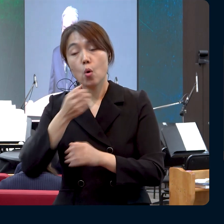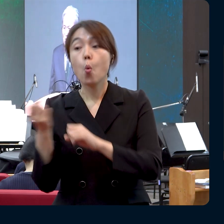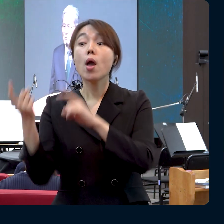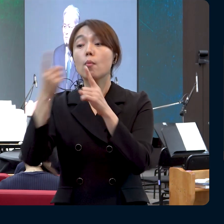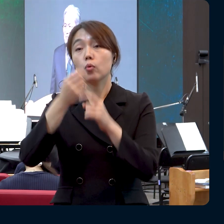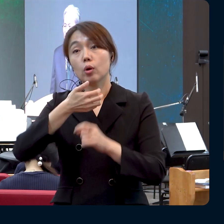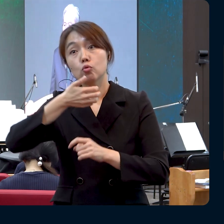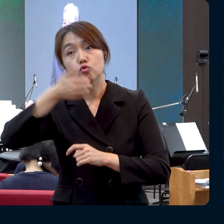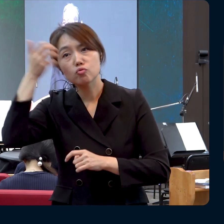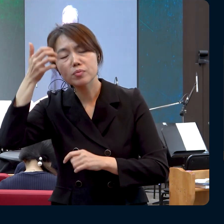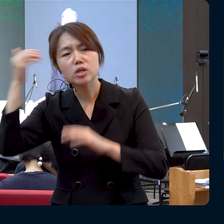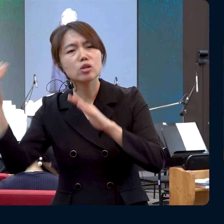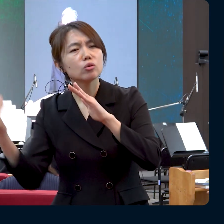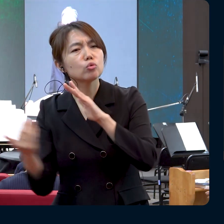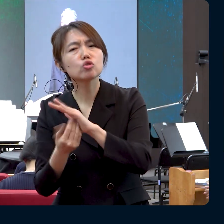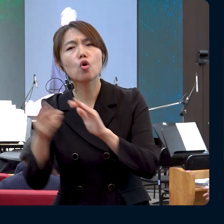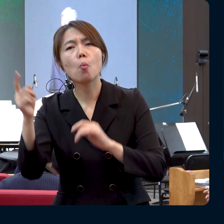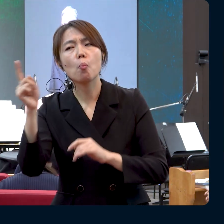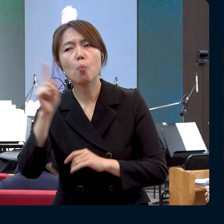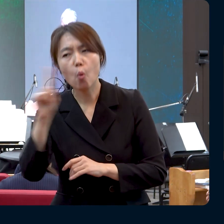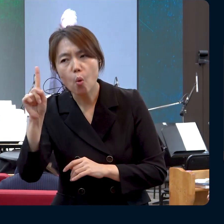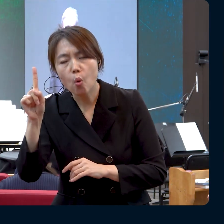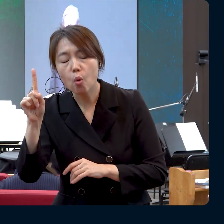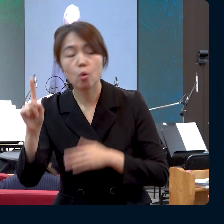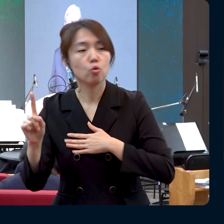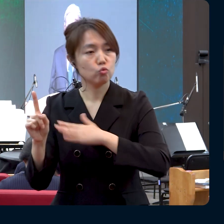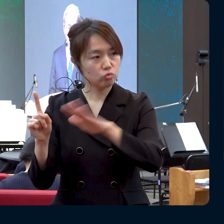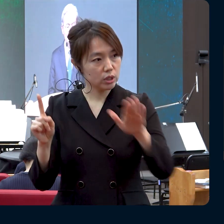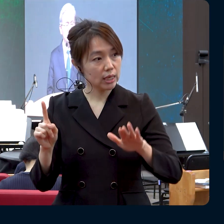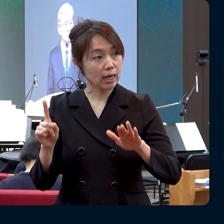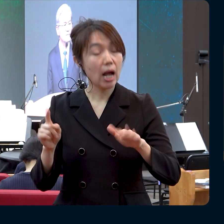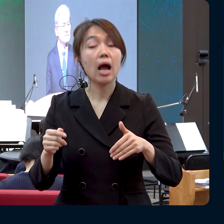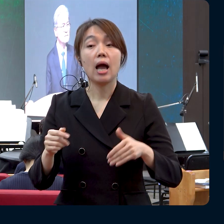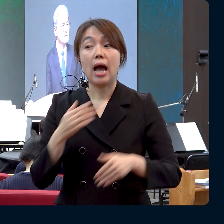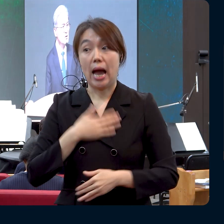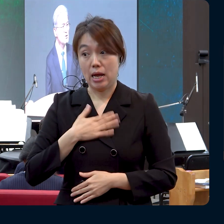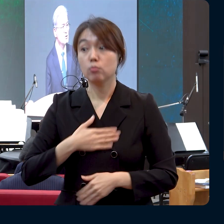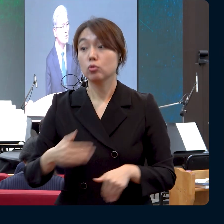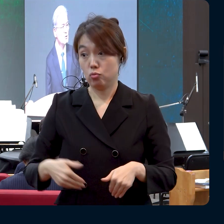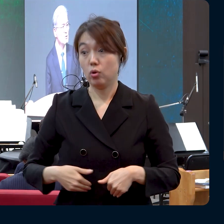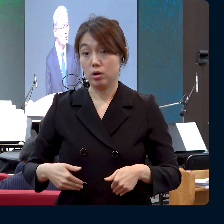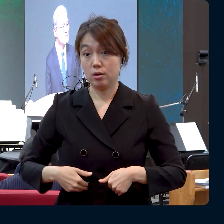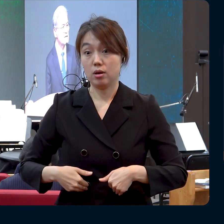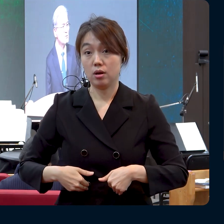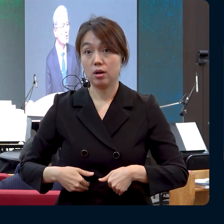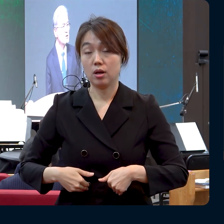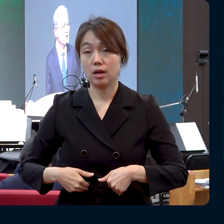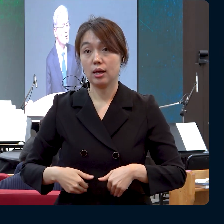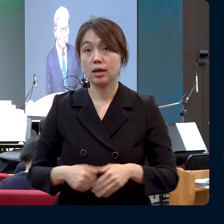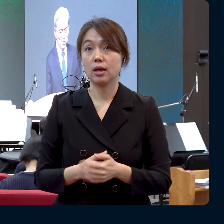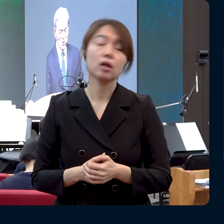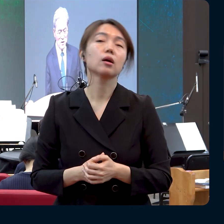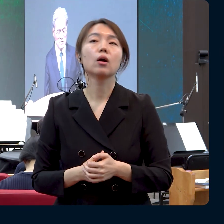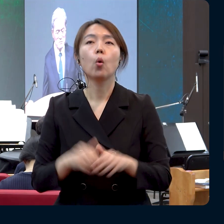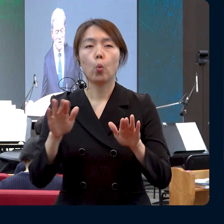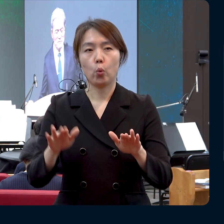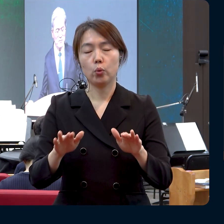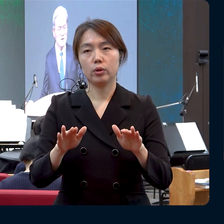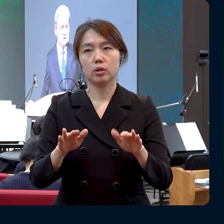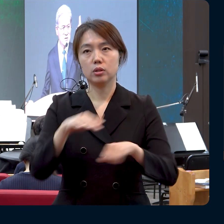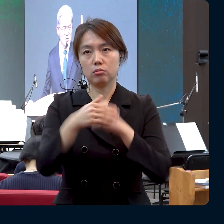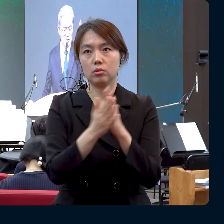알아야 믿고 그리고 알아야 순종할 수 있으니까. 이것을 오늘 말씀을 통해서 보도록